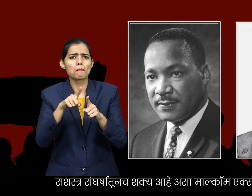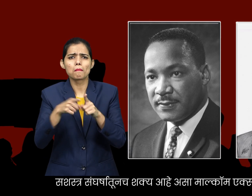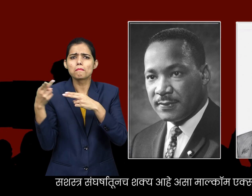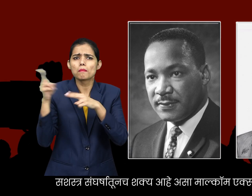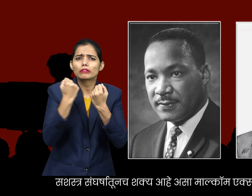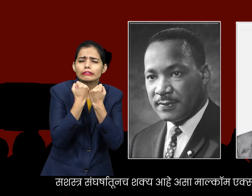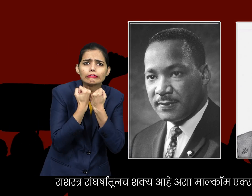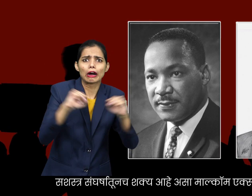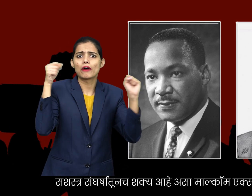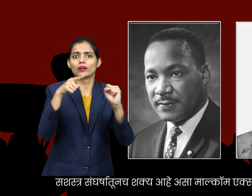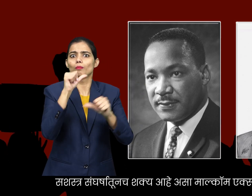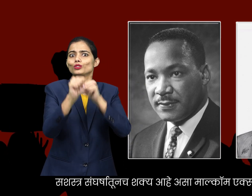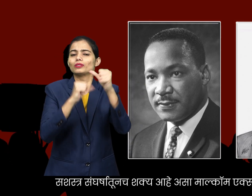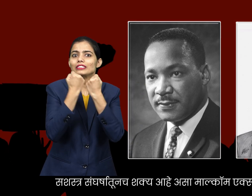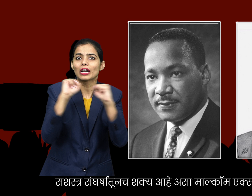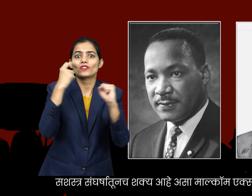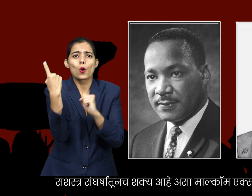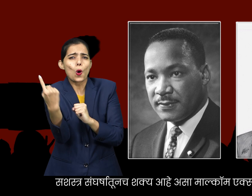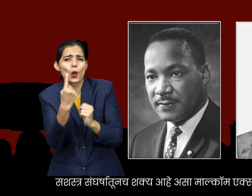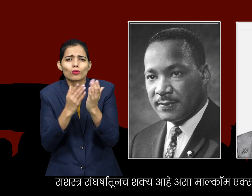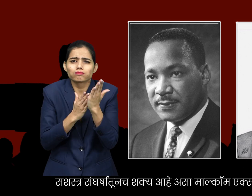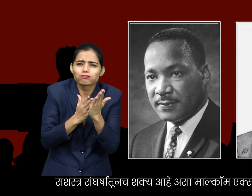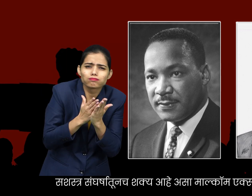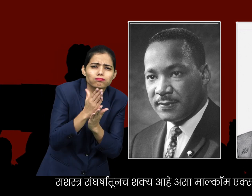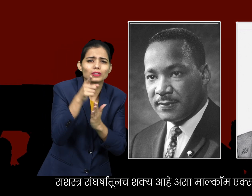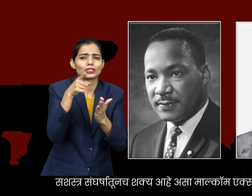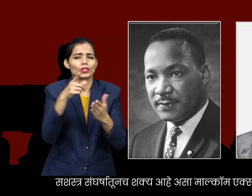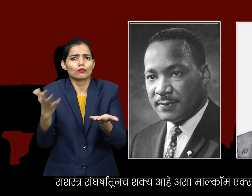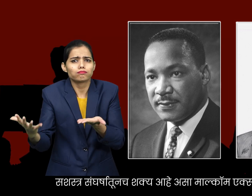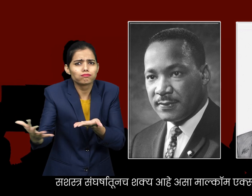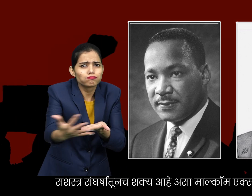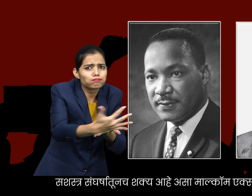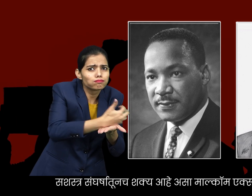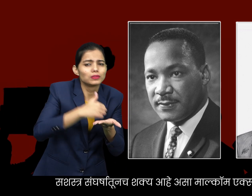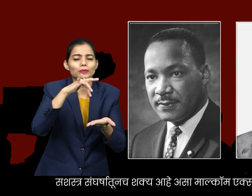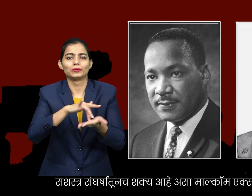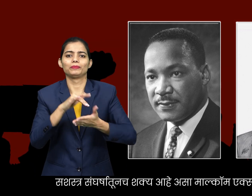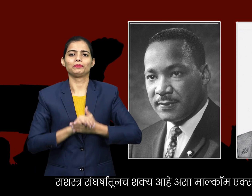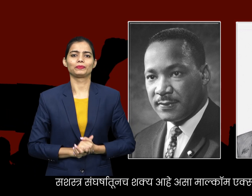सशस्त्र संघर्षातूनच शक्य आहे, असा माल्कोम एक्सचा विश्वास,